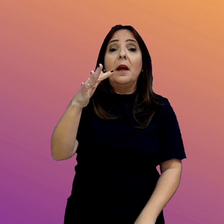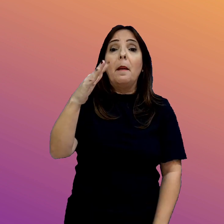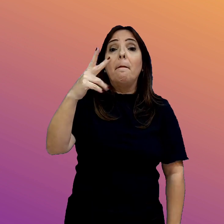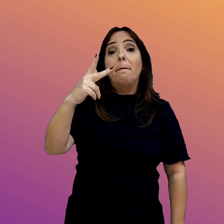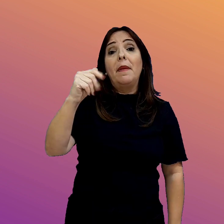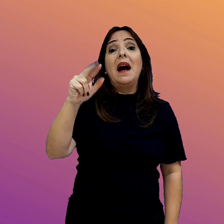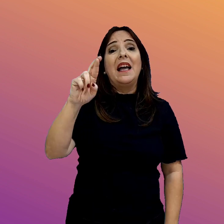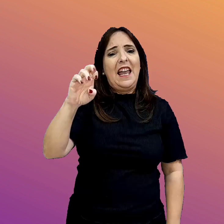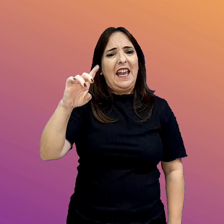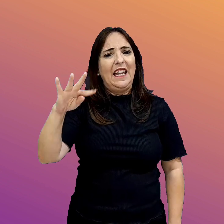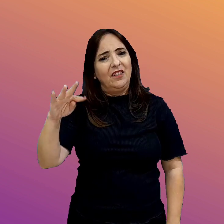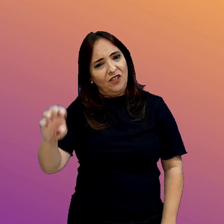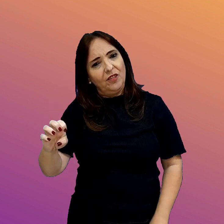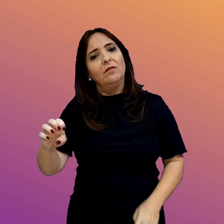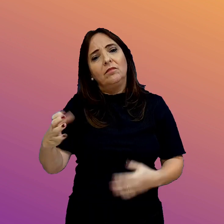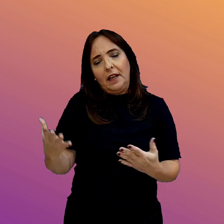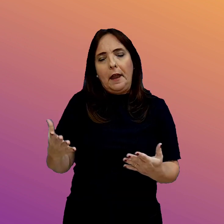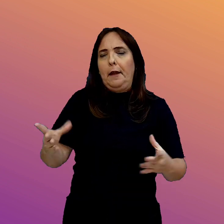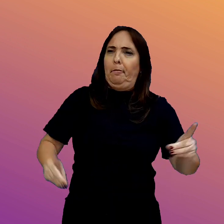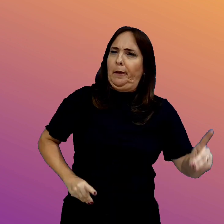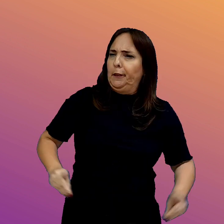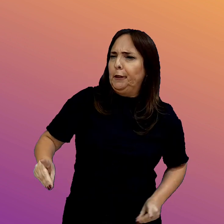família estendida, recebendo,